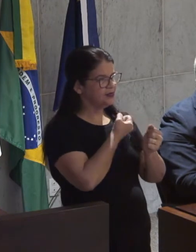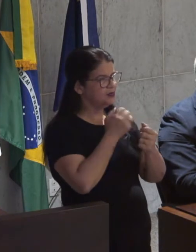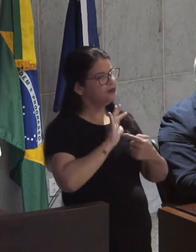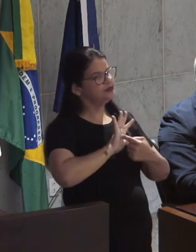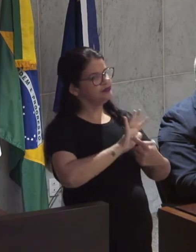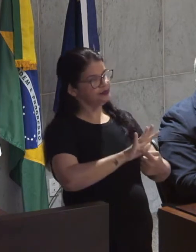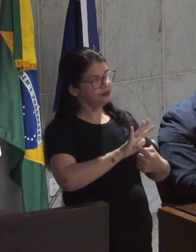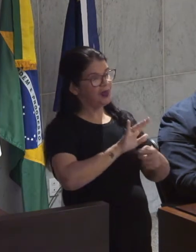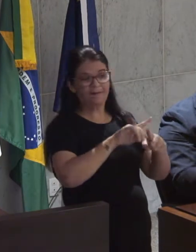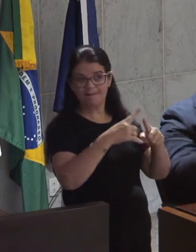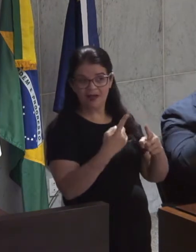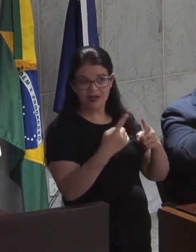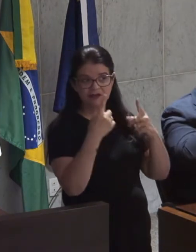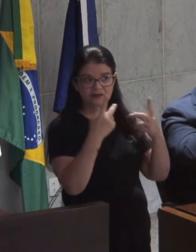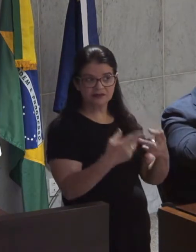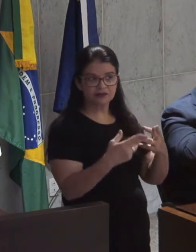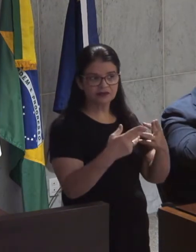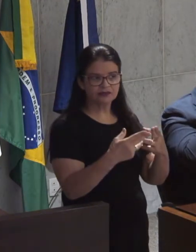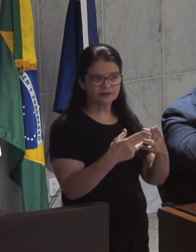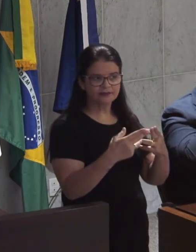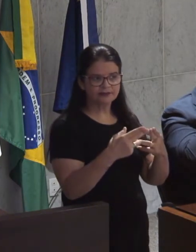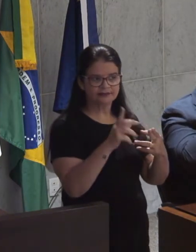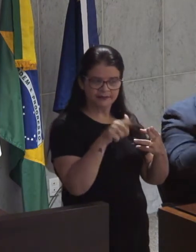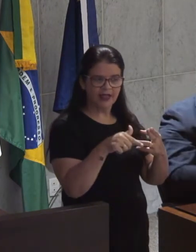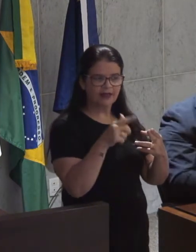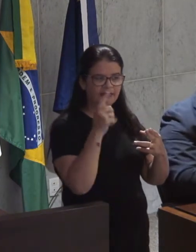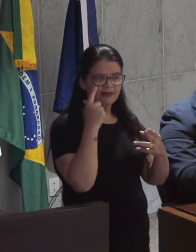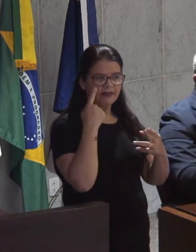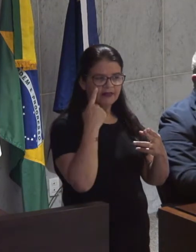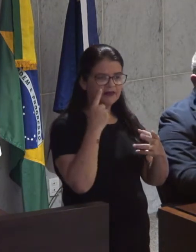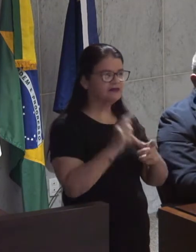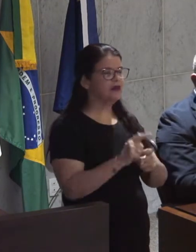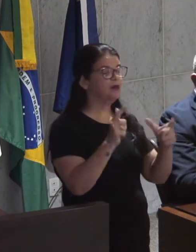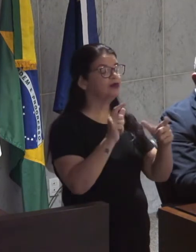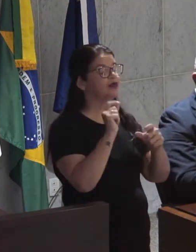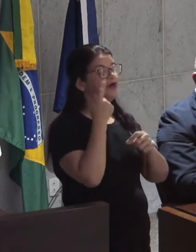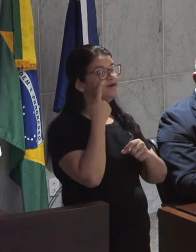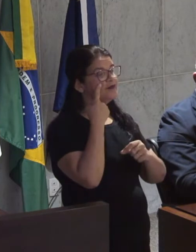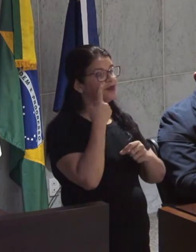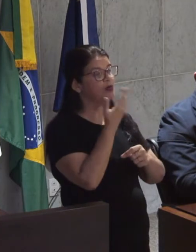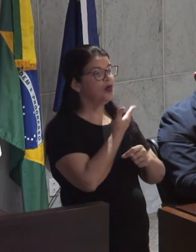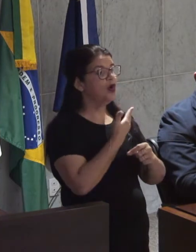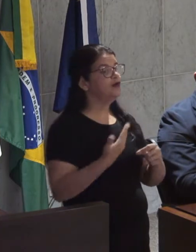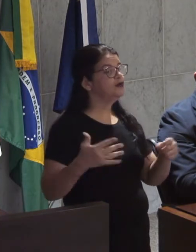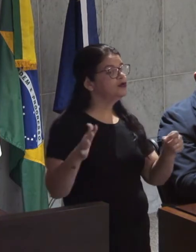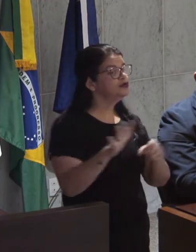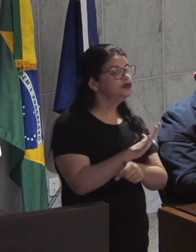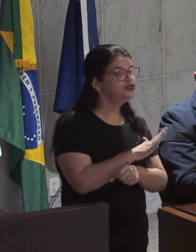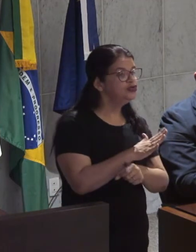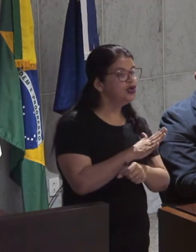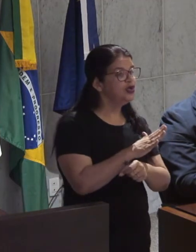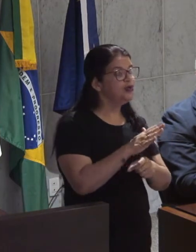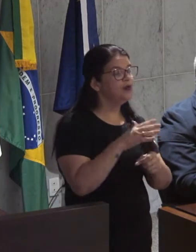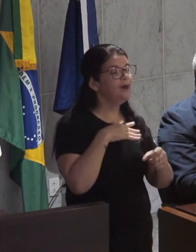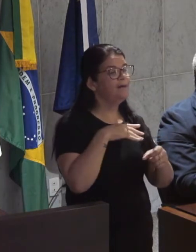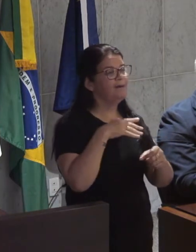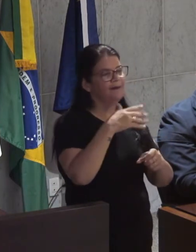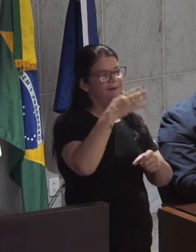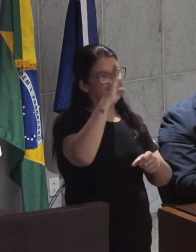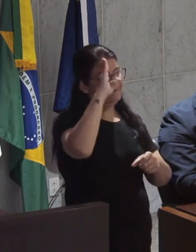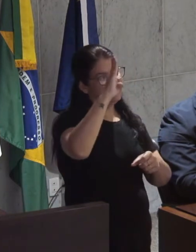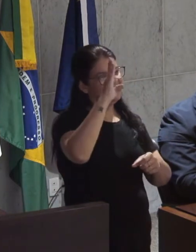mas isso, a tendência é aumentar. Para você ver, o que foi que o governo fez? Encheu de militares no